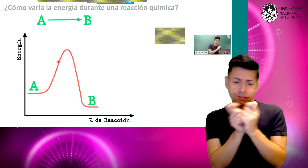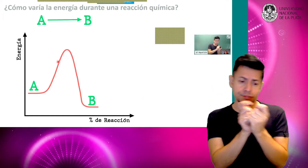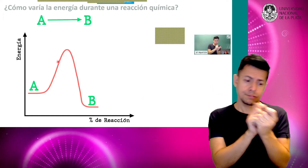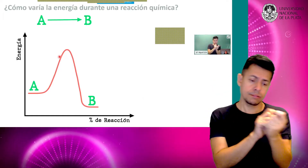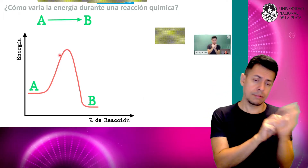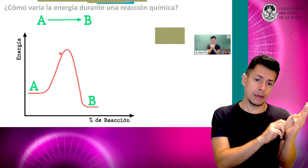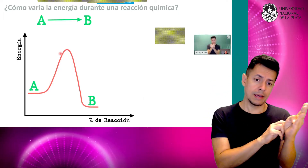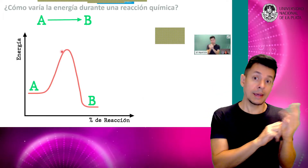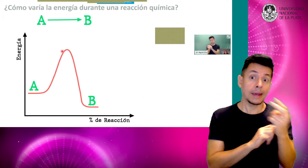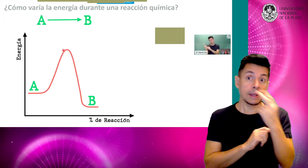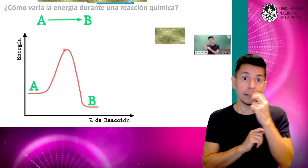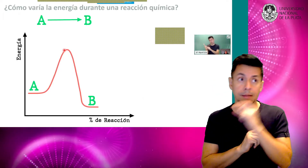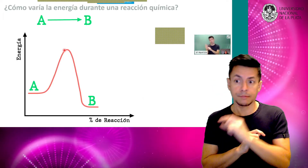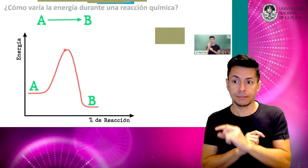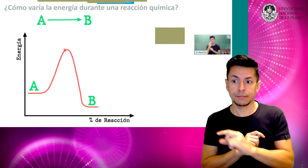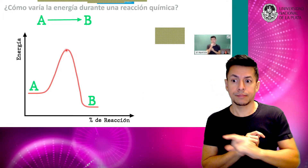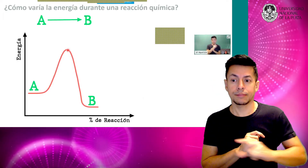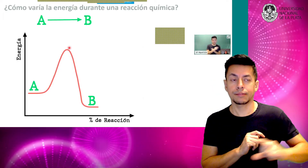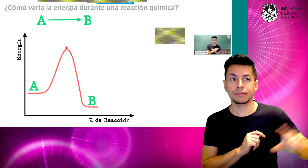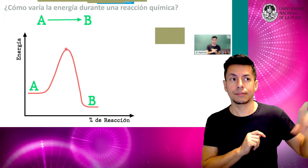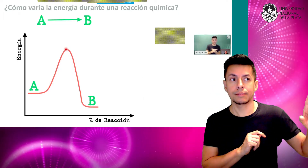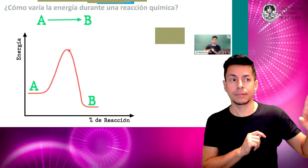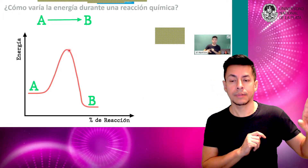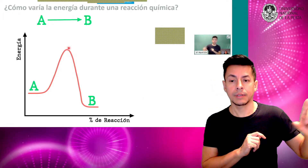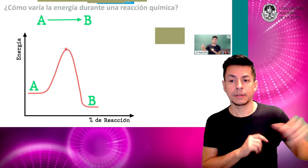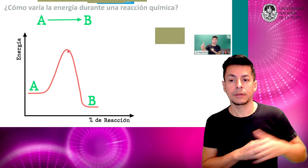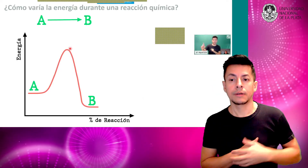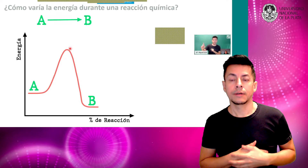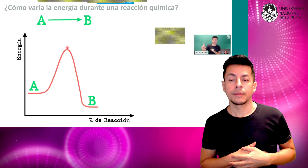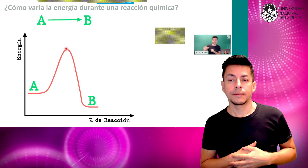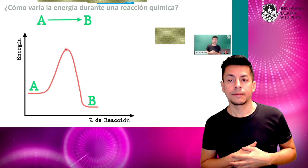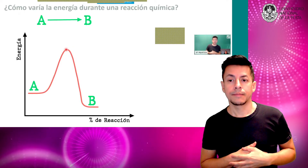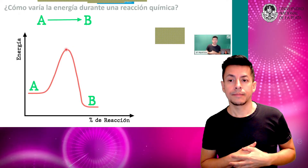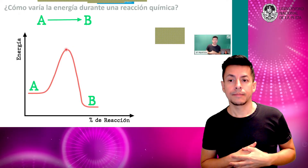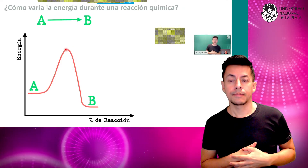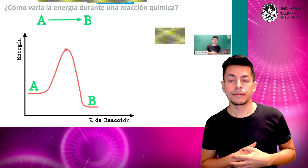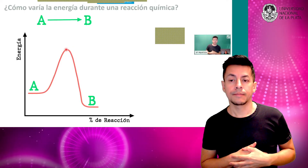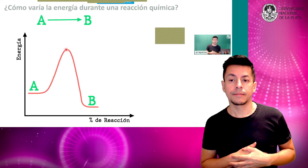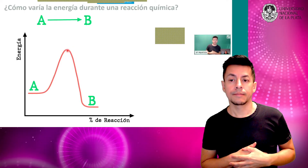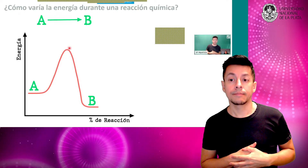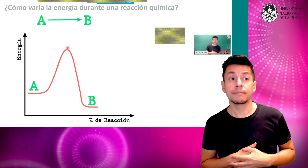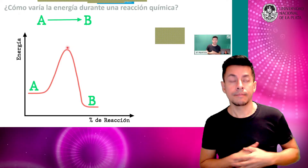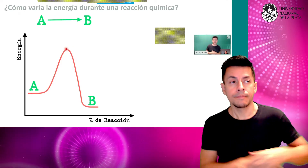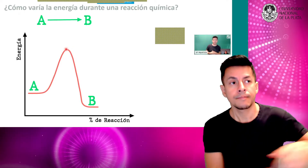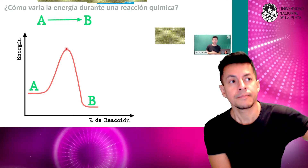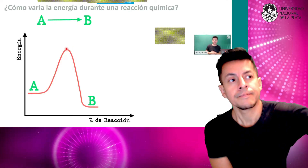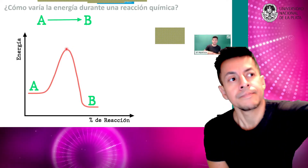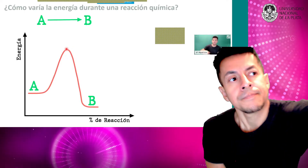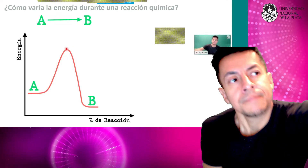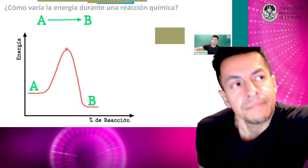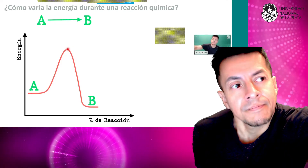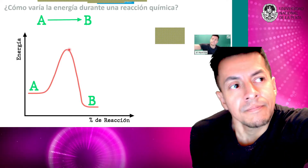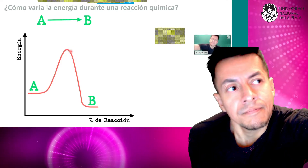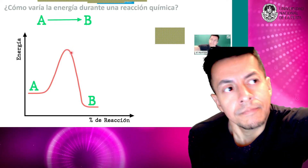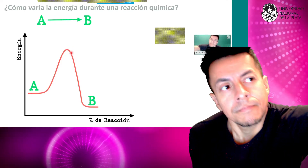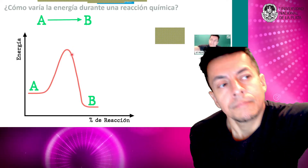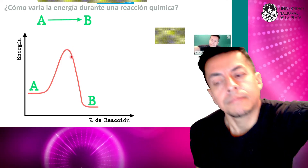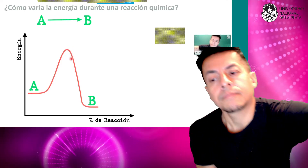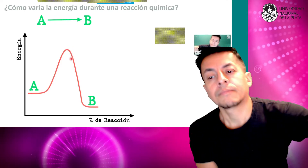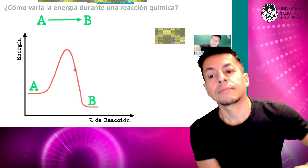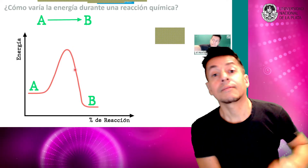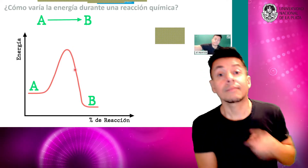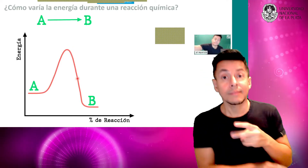¿sí? Va aumentando el valor de energía y llega a un punto máximo, ¿sí? A partir de ese punto máximo, la